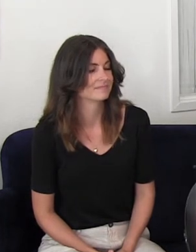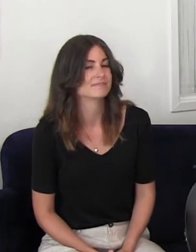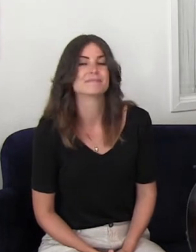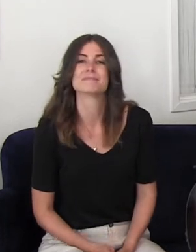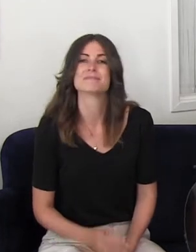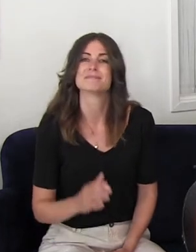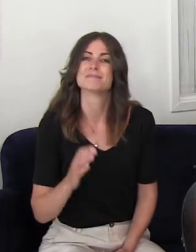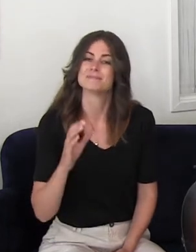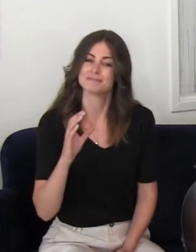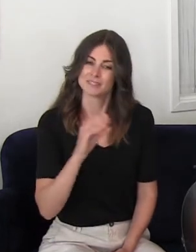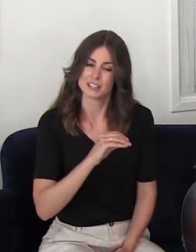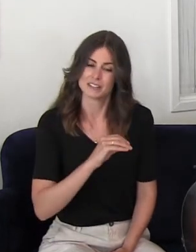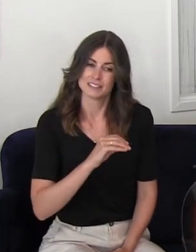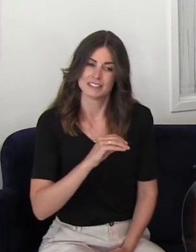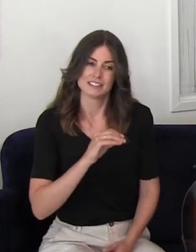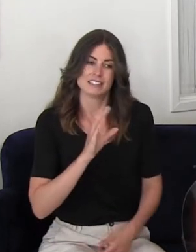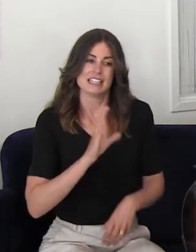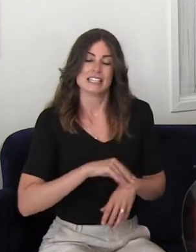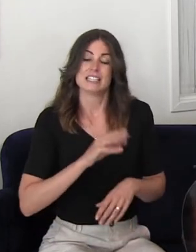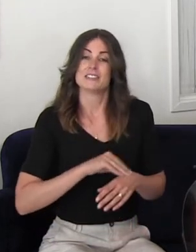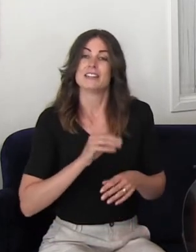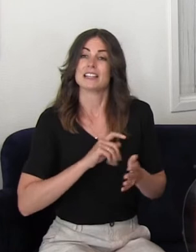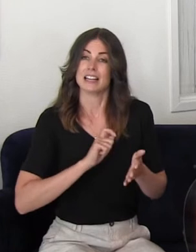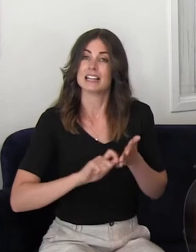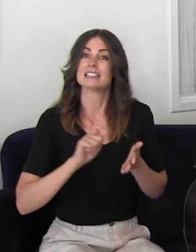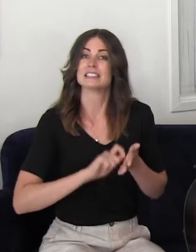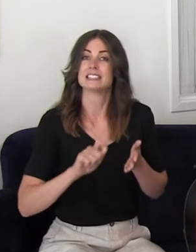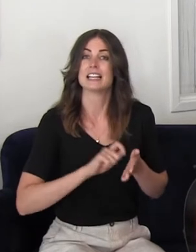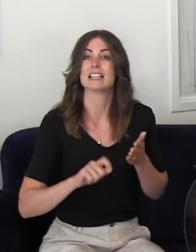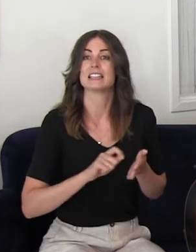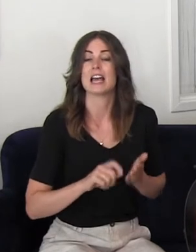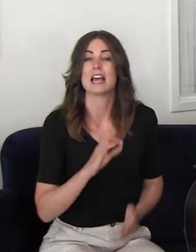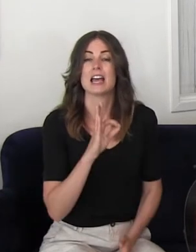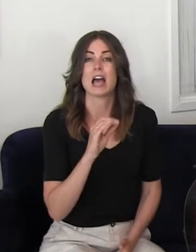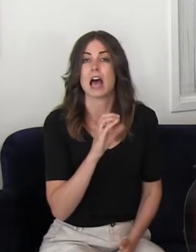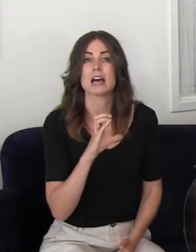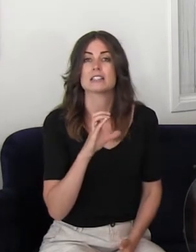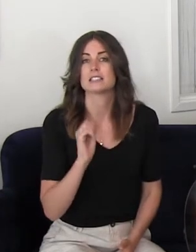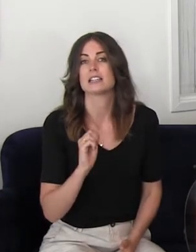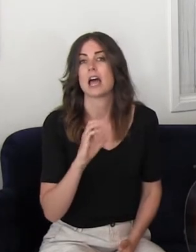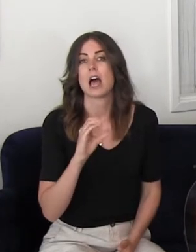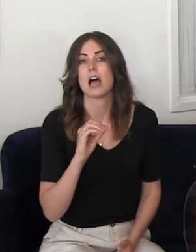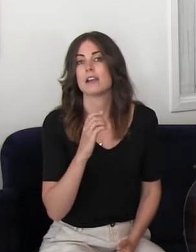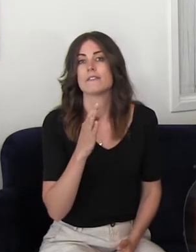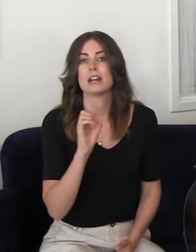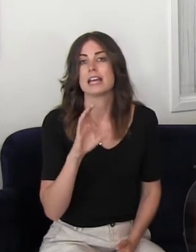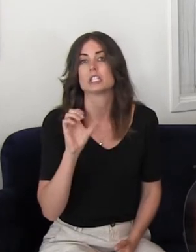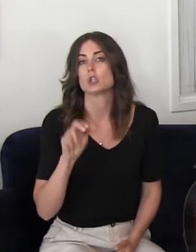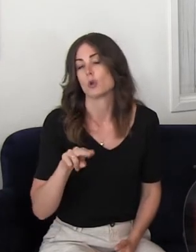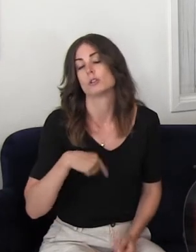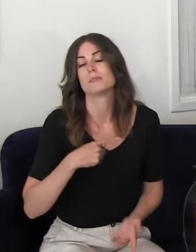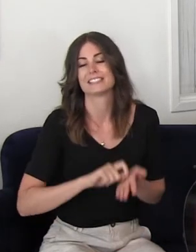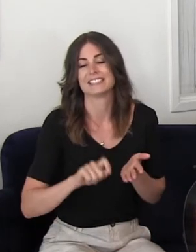Ja, den svenska texten var skriven av Hasse Alfredsson, ena halvan i radarparet Hass och Tag.